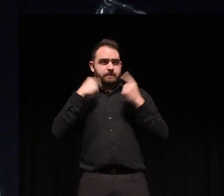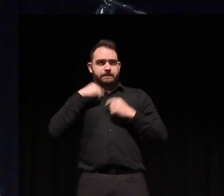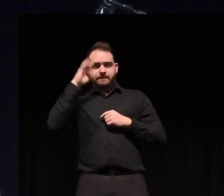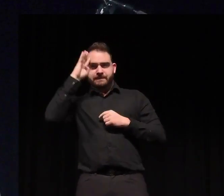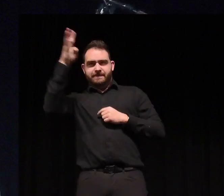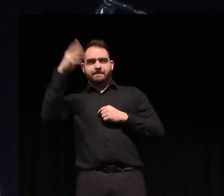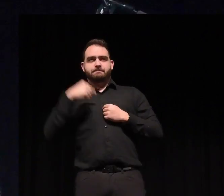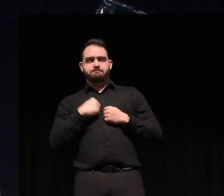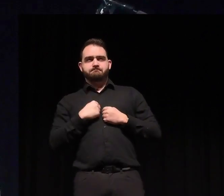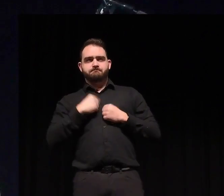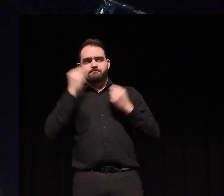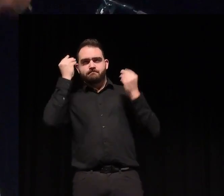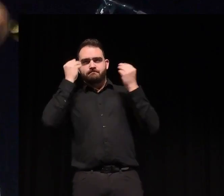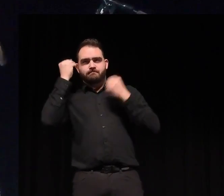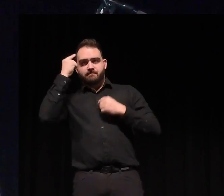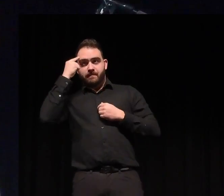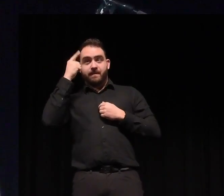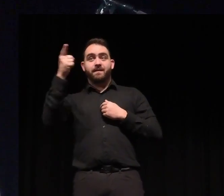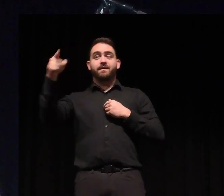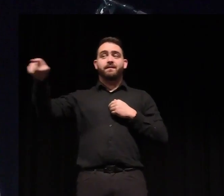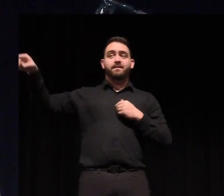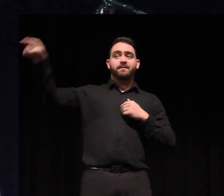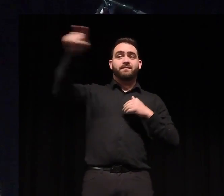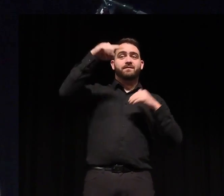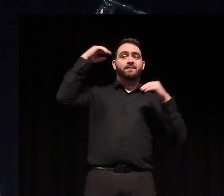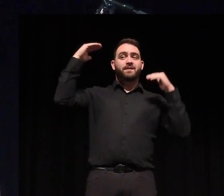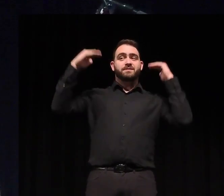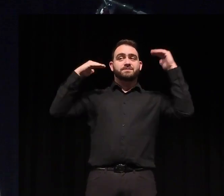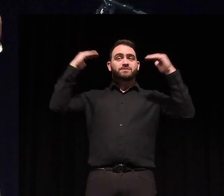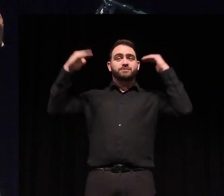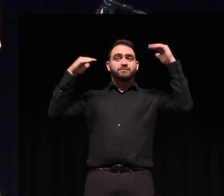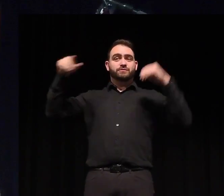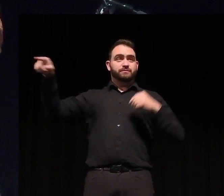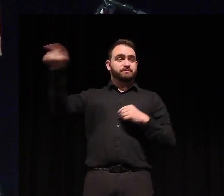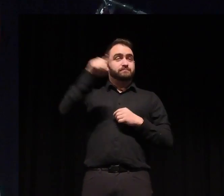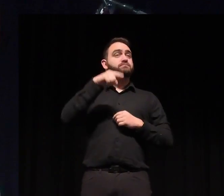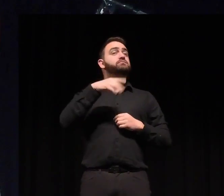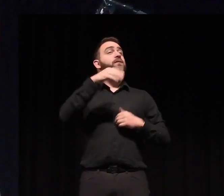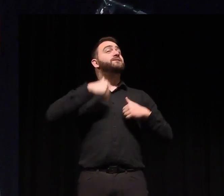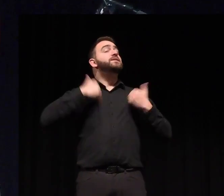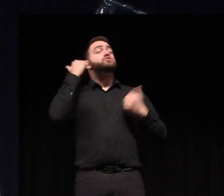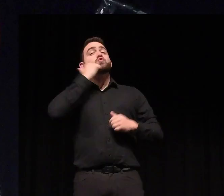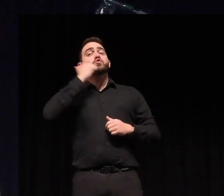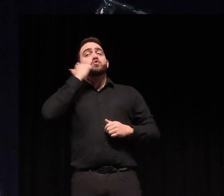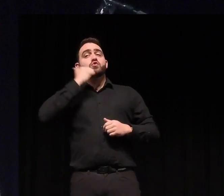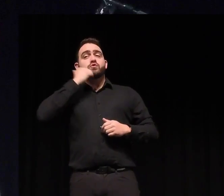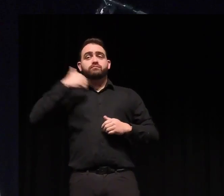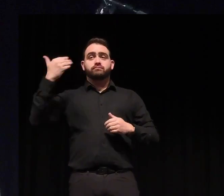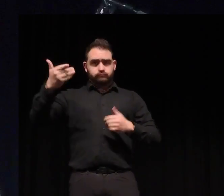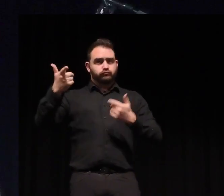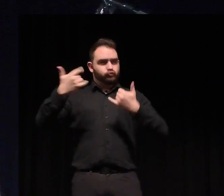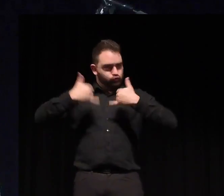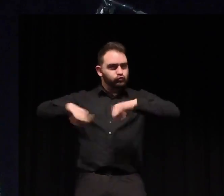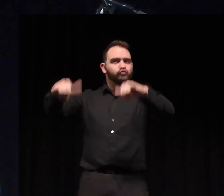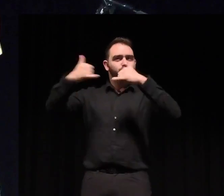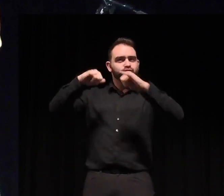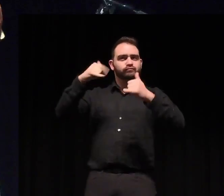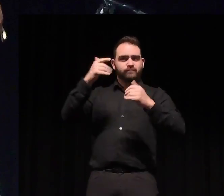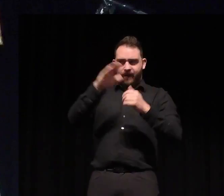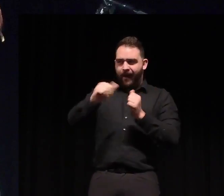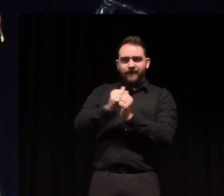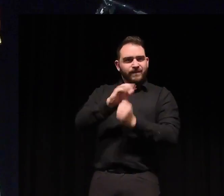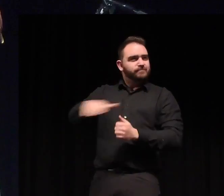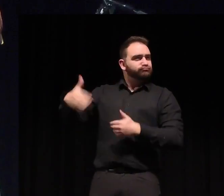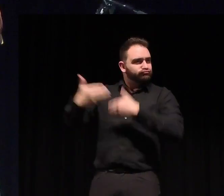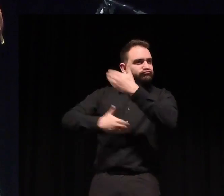aux adultes qu'une fois par jour, ils devraient jouer avec leurs enfants. Une fois par jour, ils devraient être